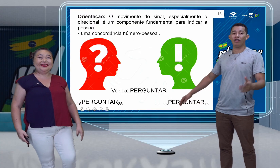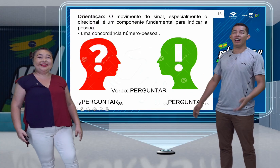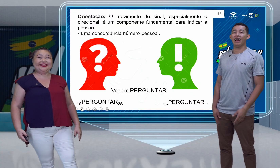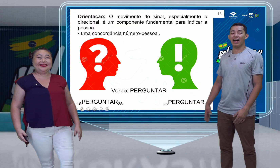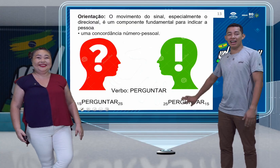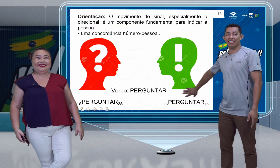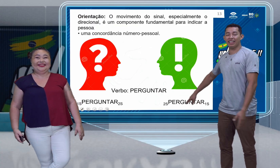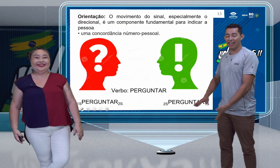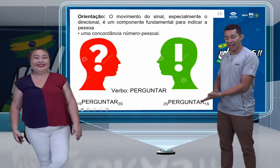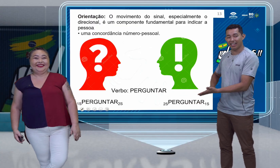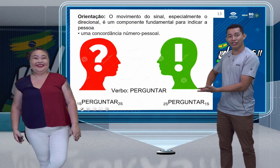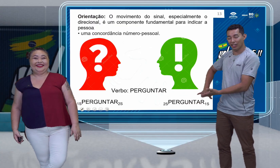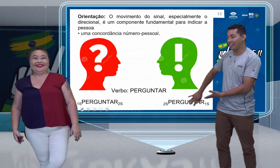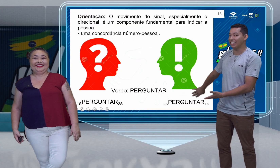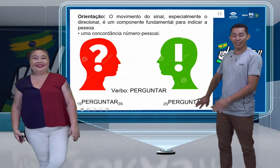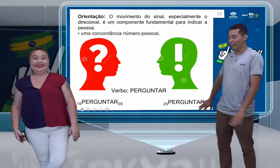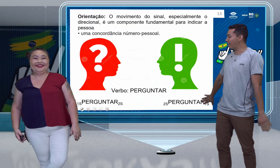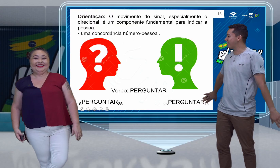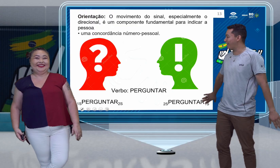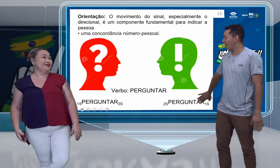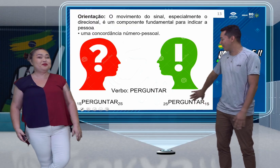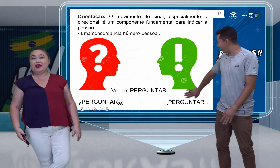colocaram errado aqui, errado na digitação aqui nesse negócio